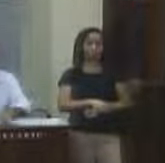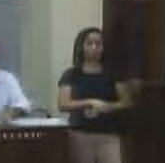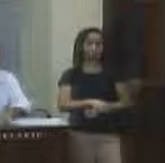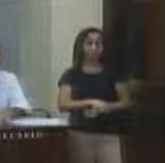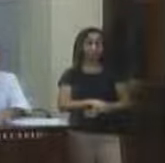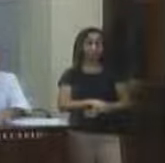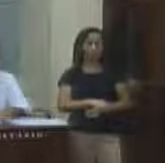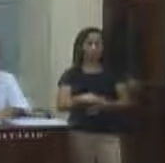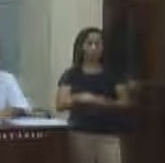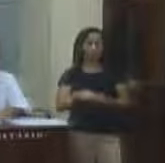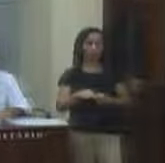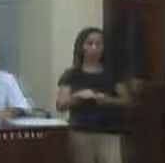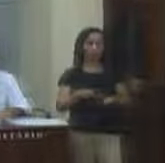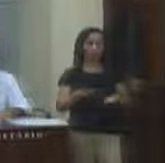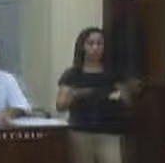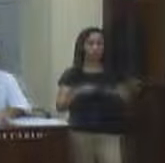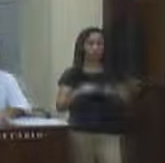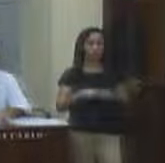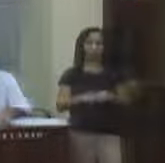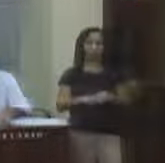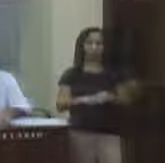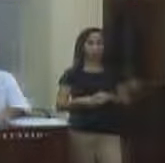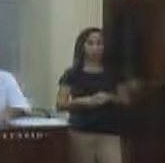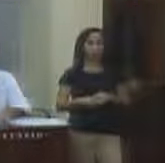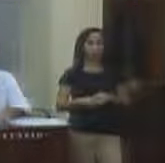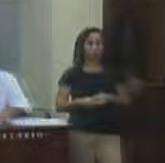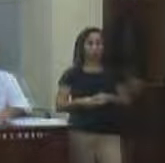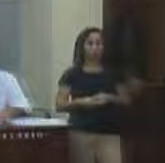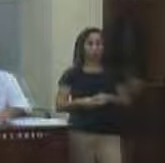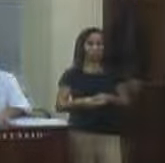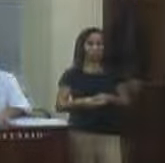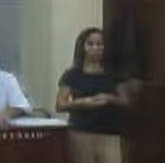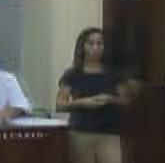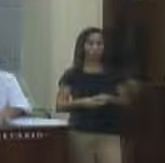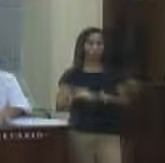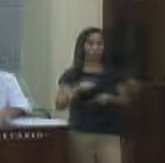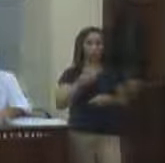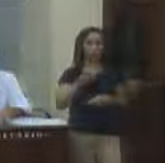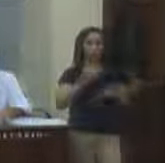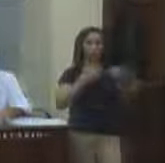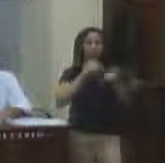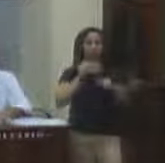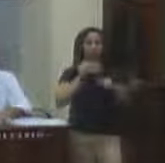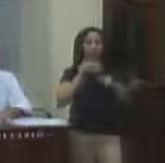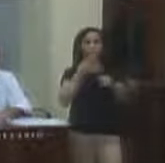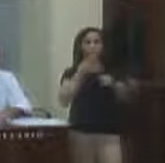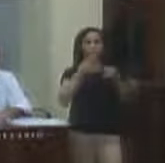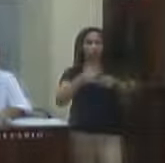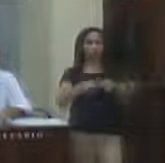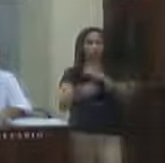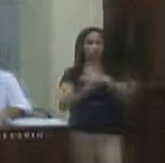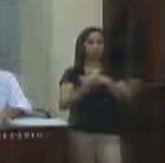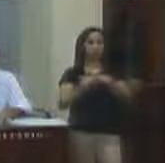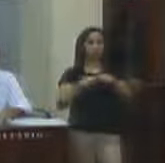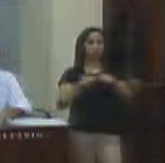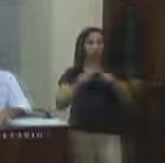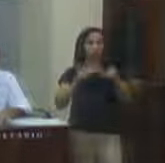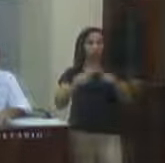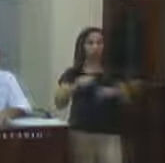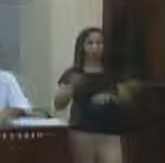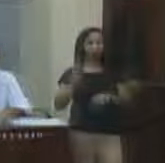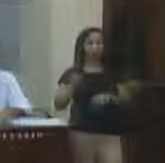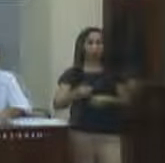de tornar, assim, uma colocação ativa daquilo que eu queria saber, mas a colocação dos pares, eu acho